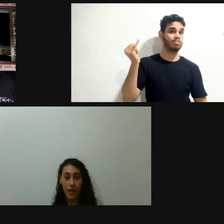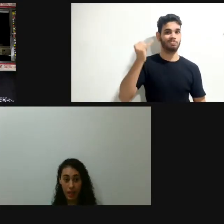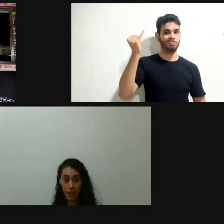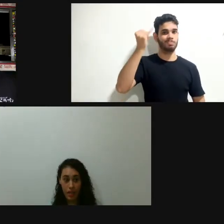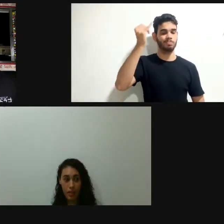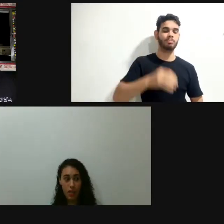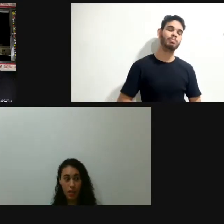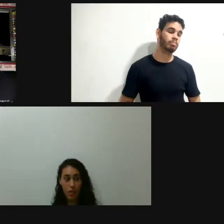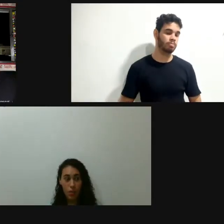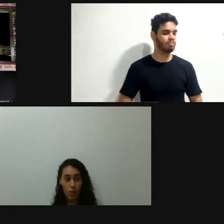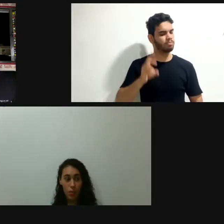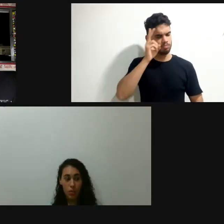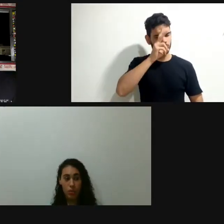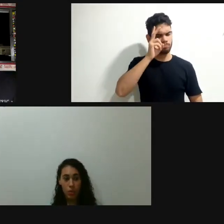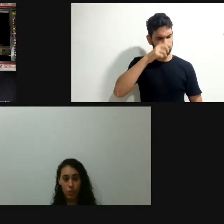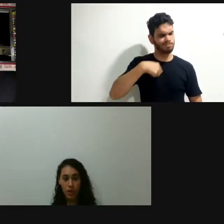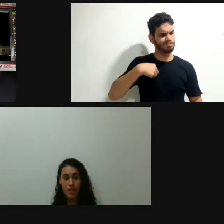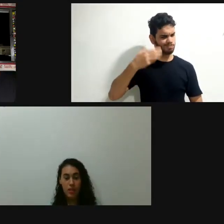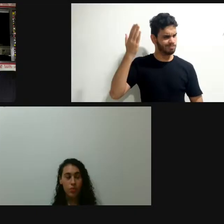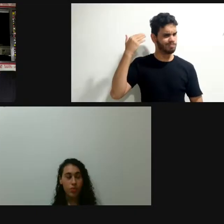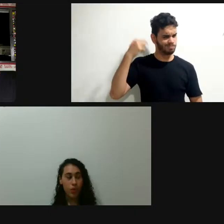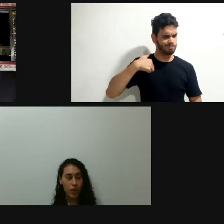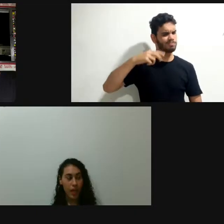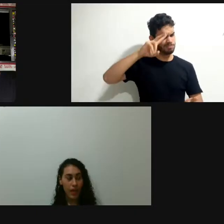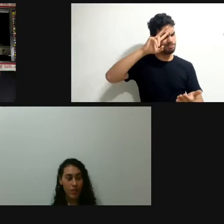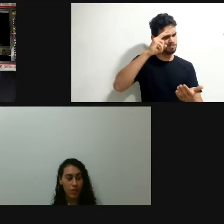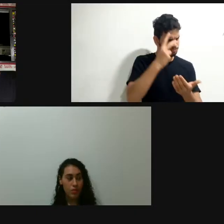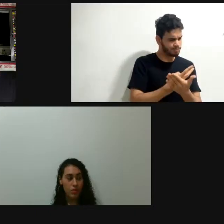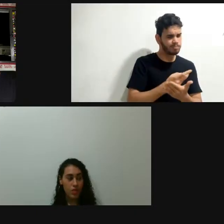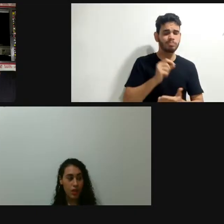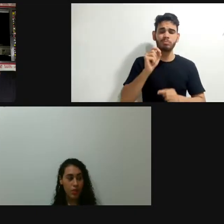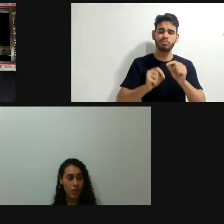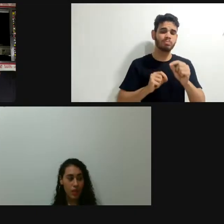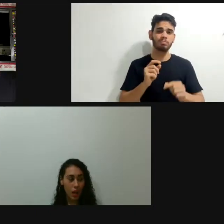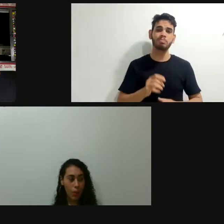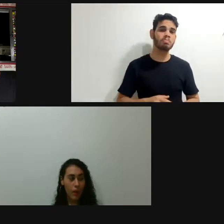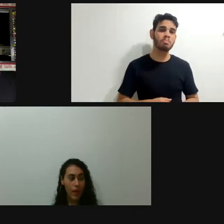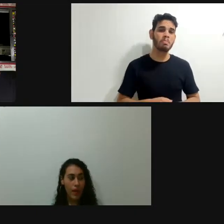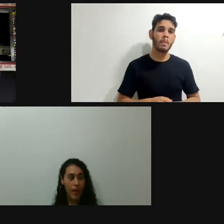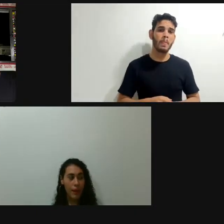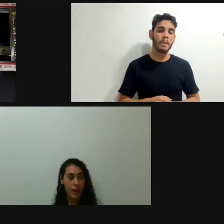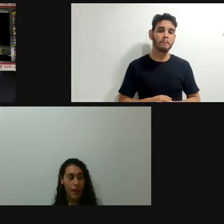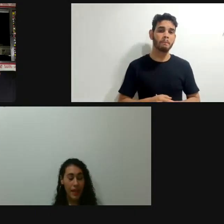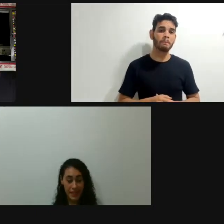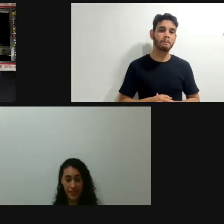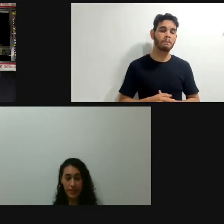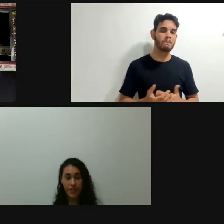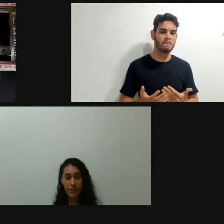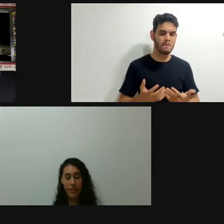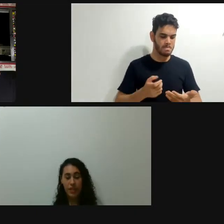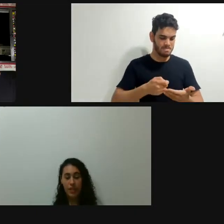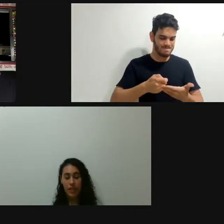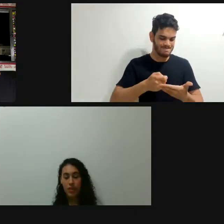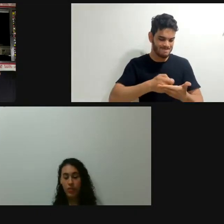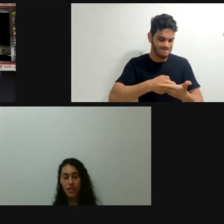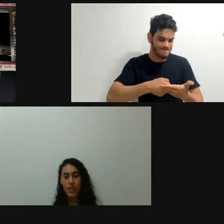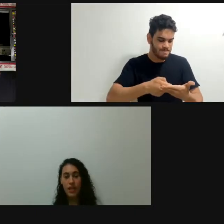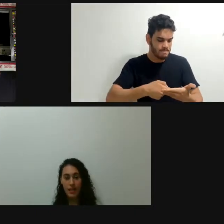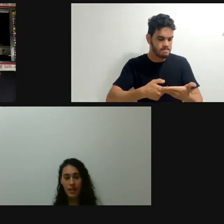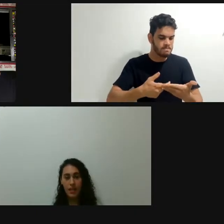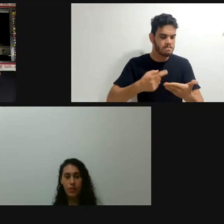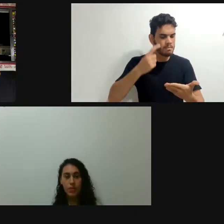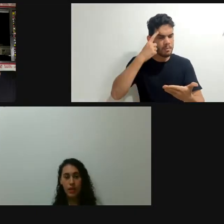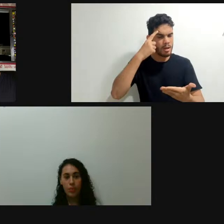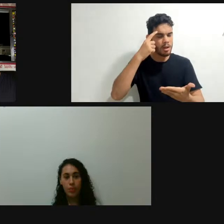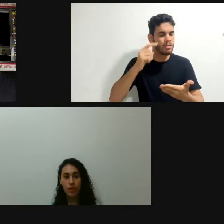que eu errei muito no começo foi a questão de eu não escrever, não fazer